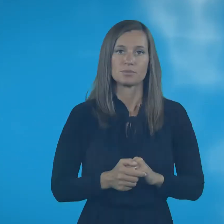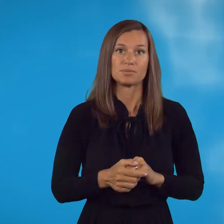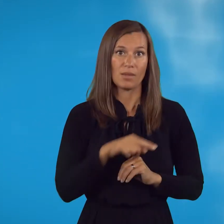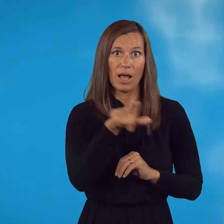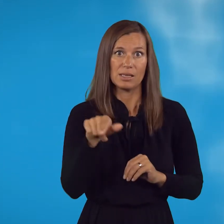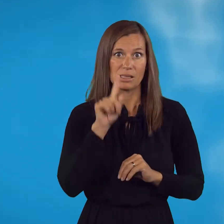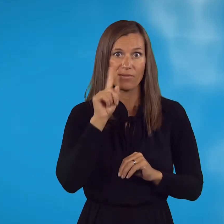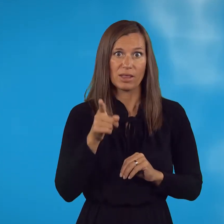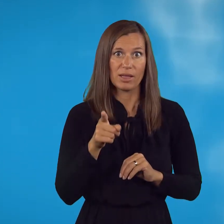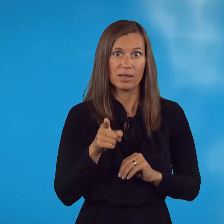Ali ste vedeli?